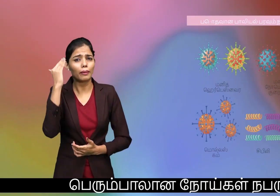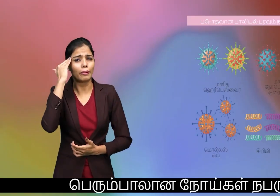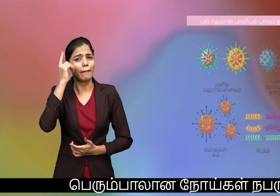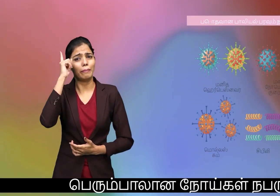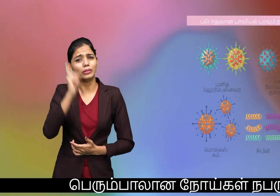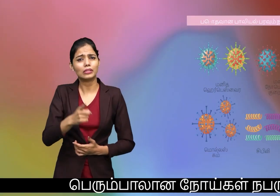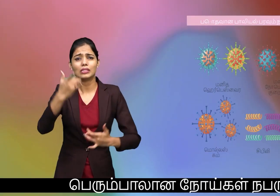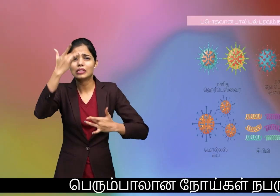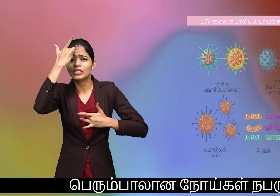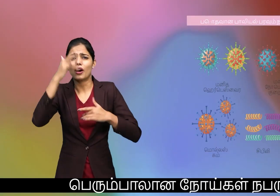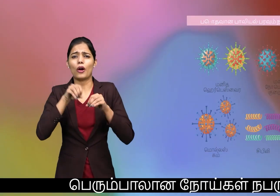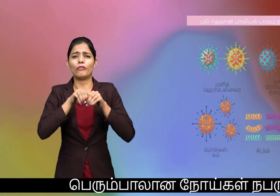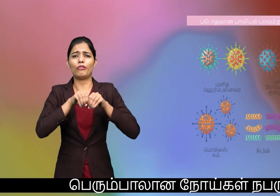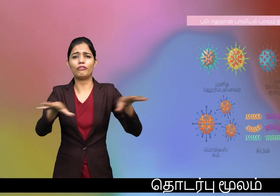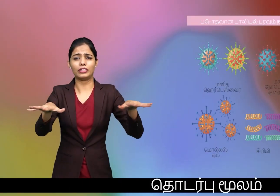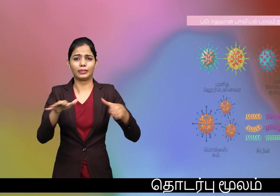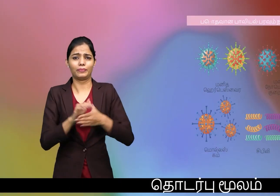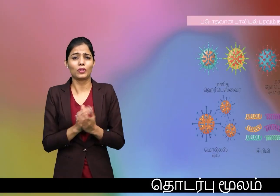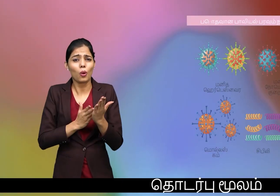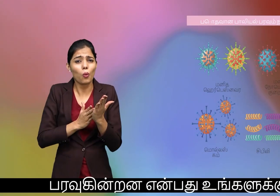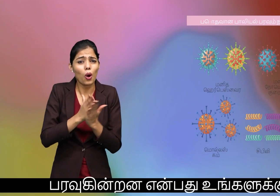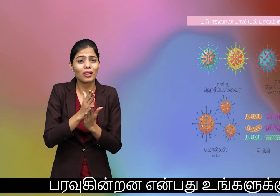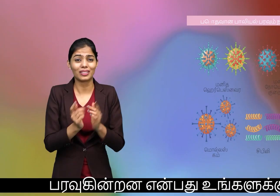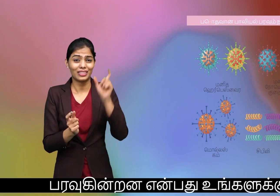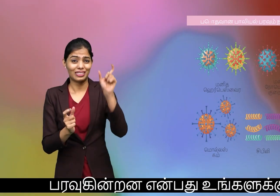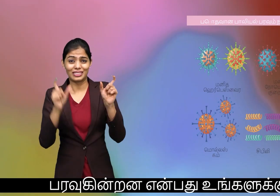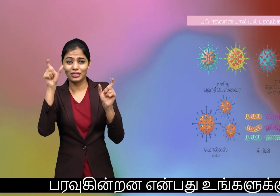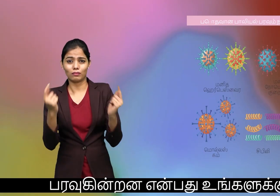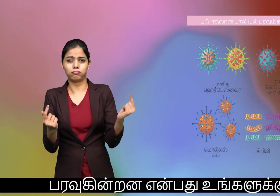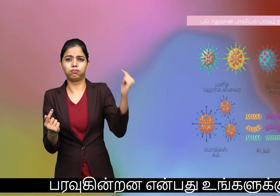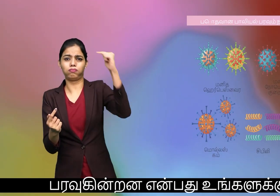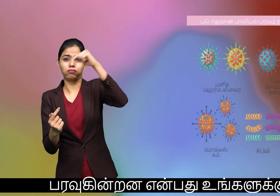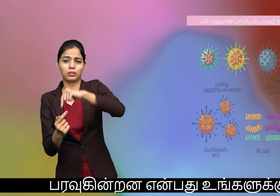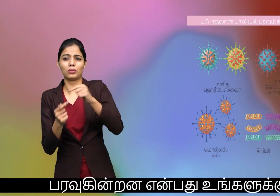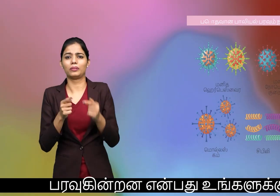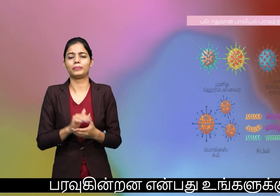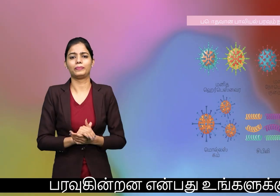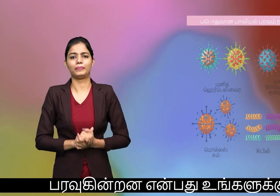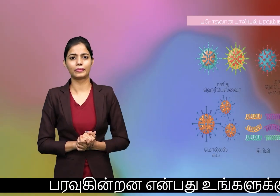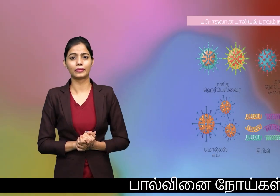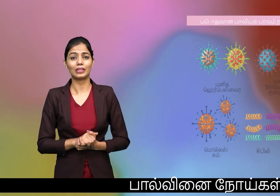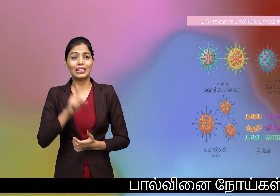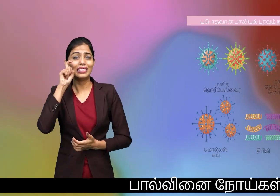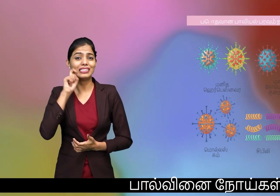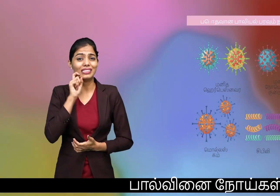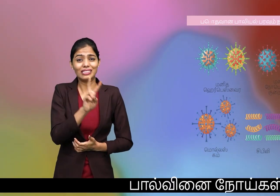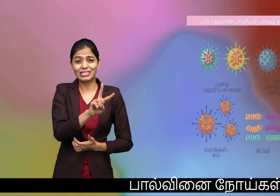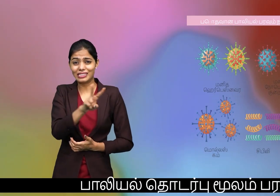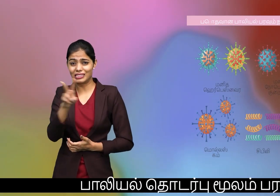பெரும்பாலான நோய்கள் நபருக்கு நபர் தொடர்பு மூலம் பரவுகின்றன என்பது உங்களுக்கு தெரியும். பால்வினை நோய்கள்